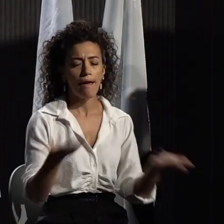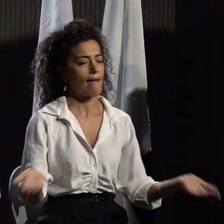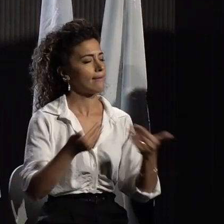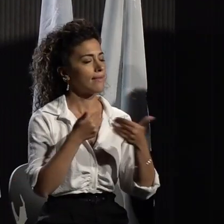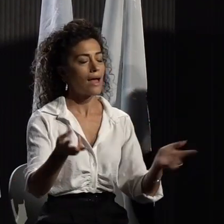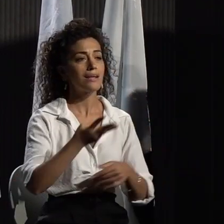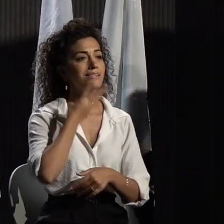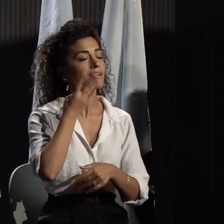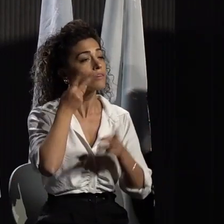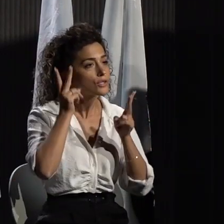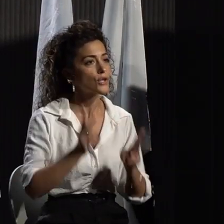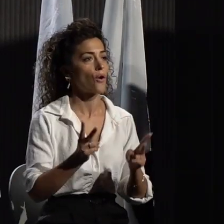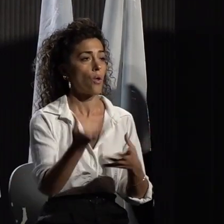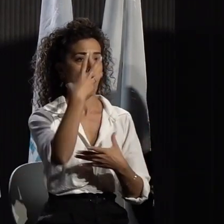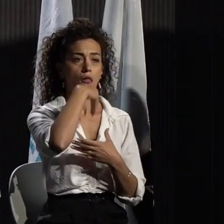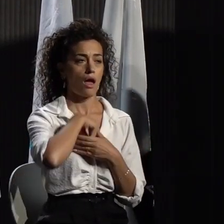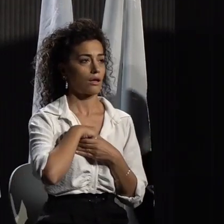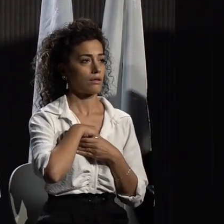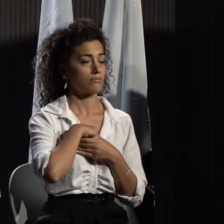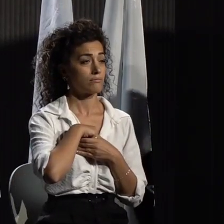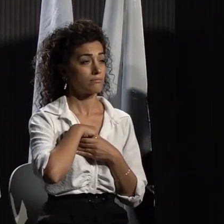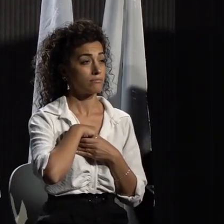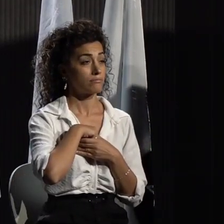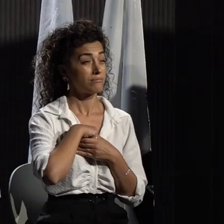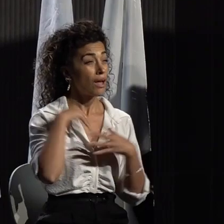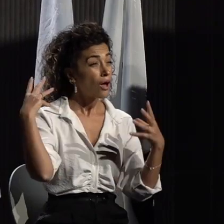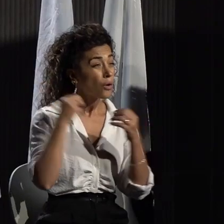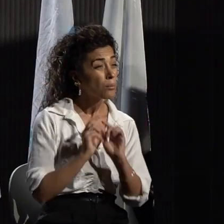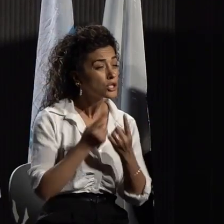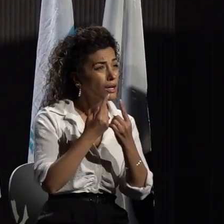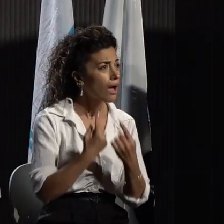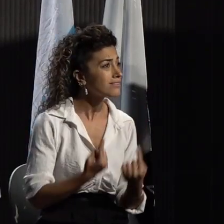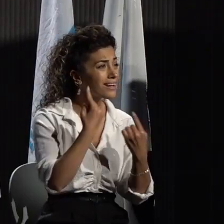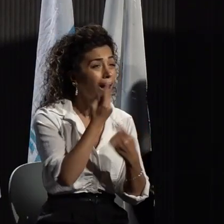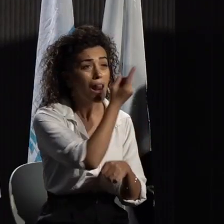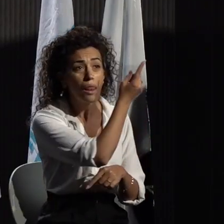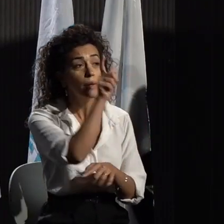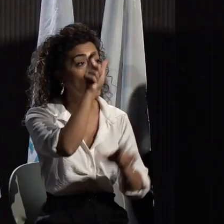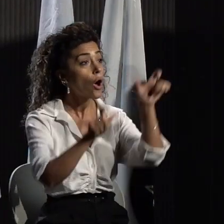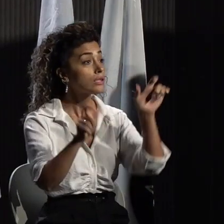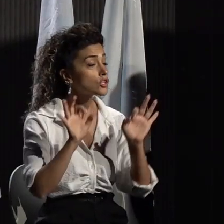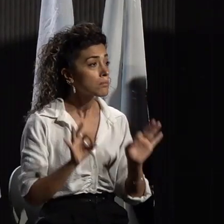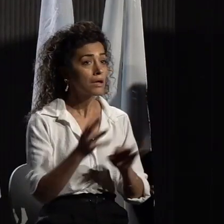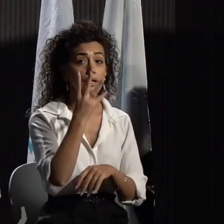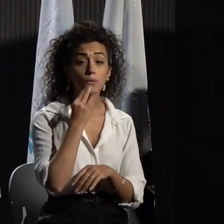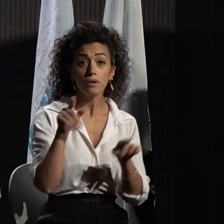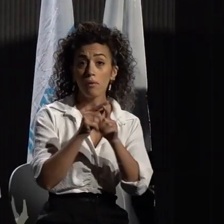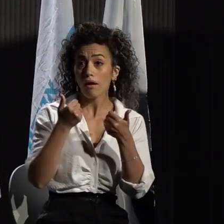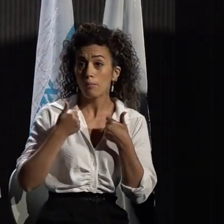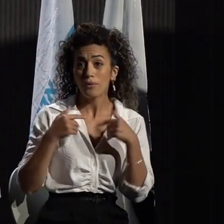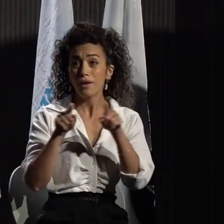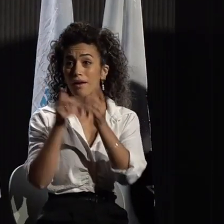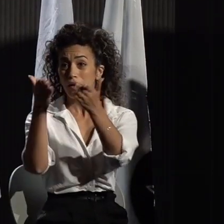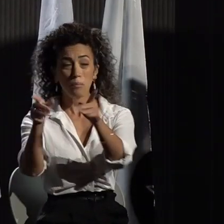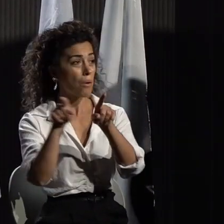אין שפה המסוגלת להכיל זה קרה למיליונים מיליוני אנשים אמיתיים יהודים כמוני